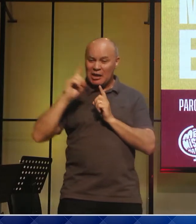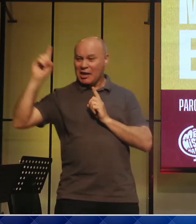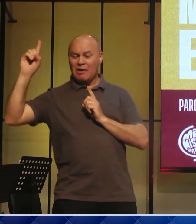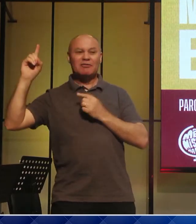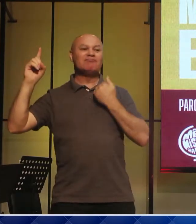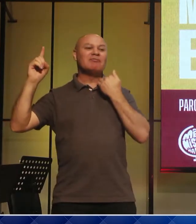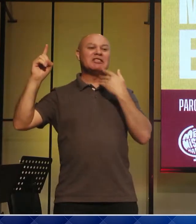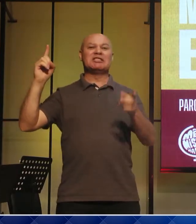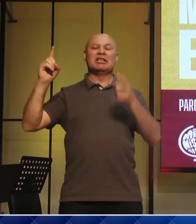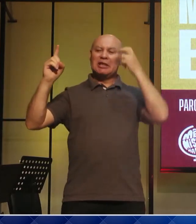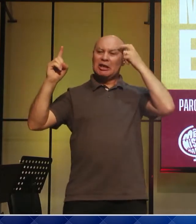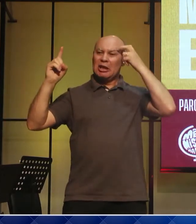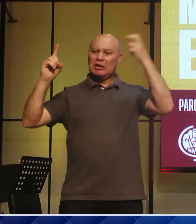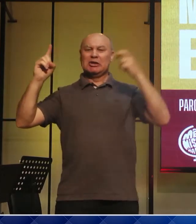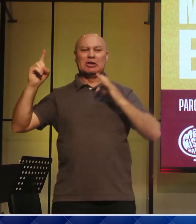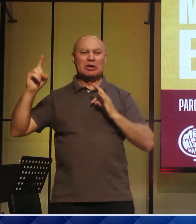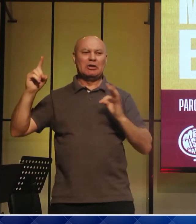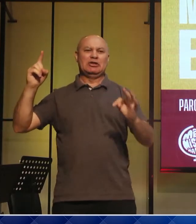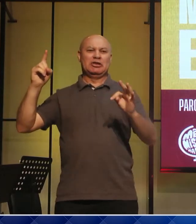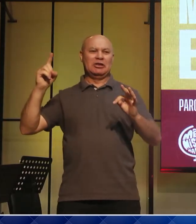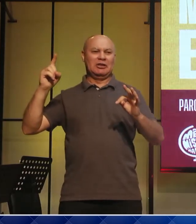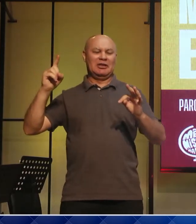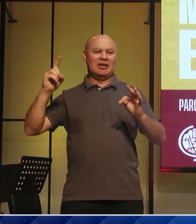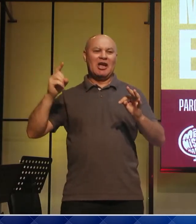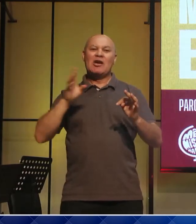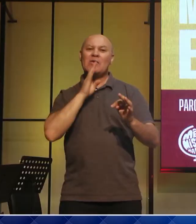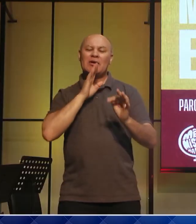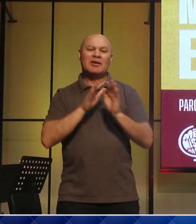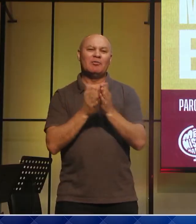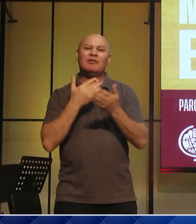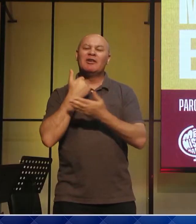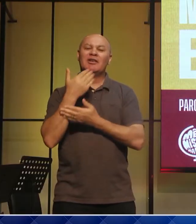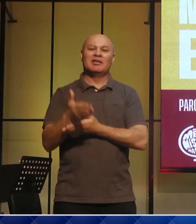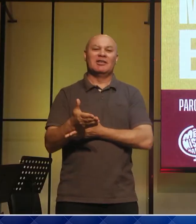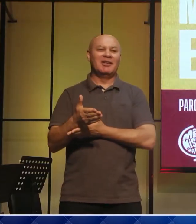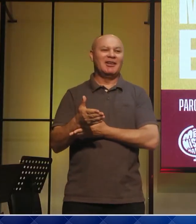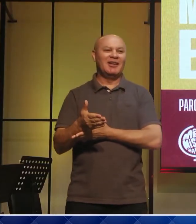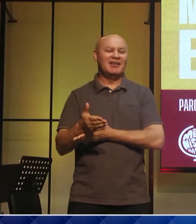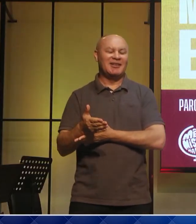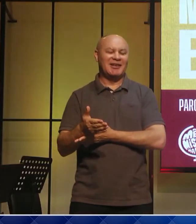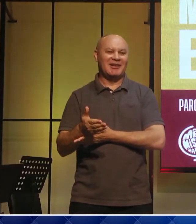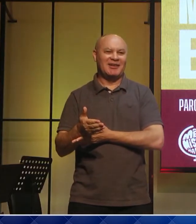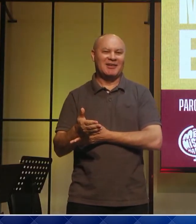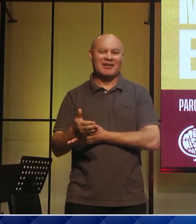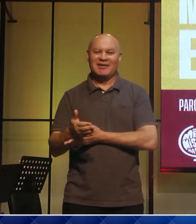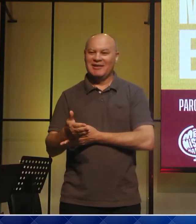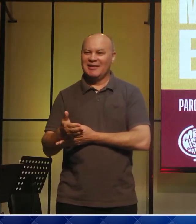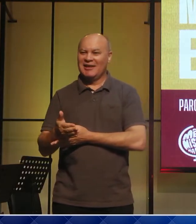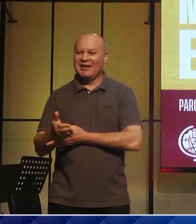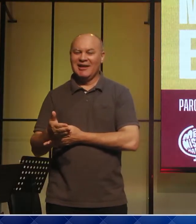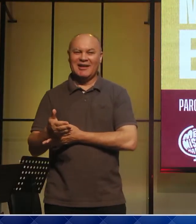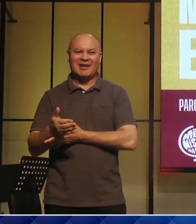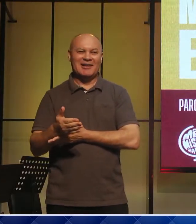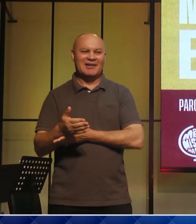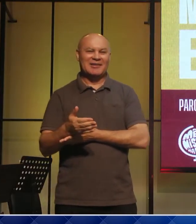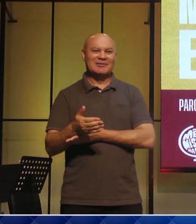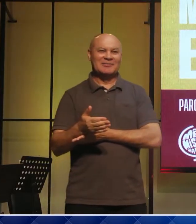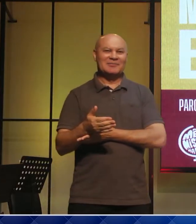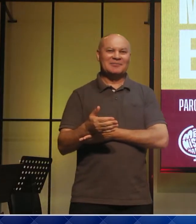Se o homem mais importante da igreja cristã do século passado cria em purgatório, e nós amamos C.S.